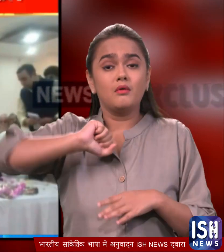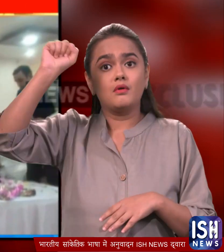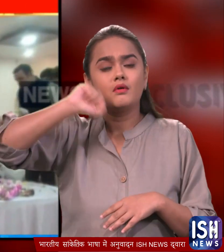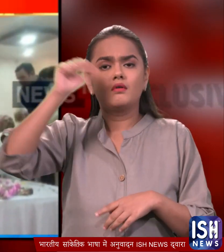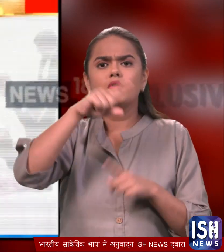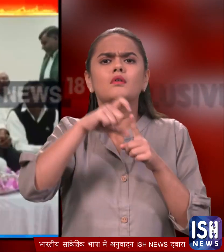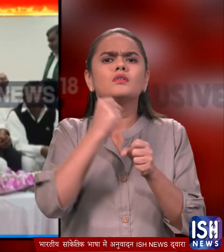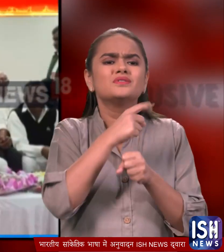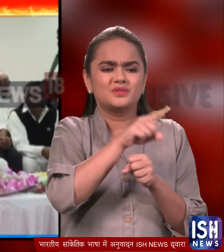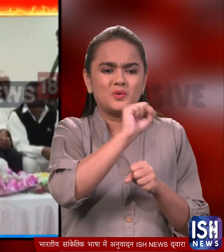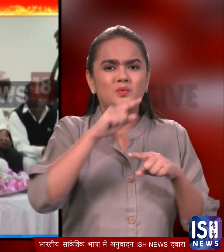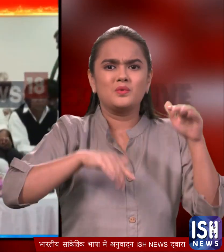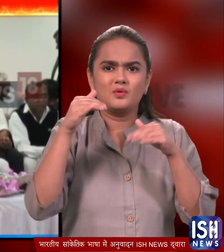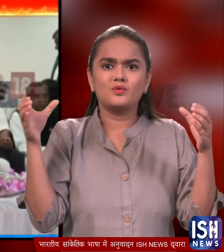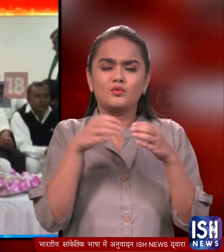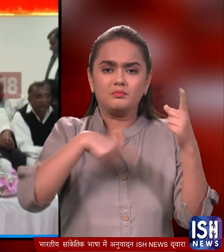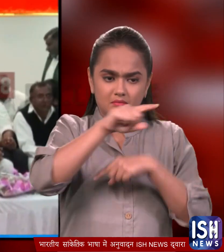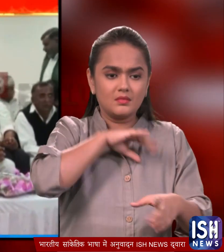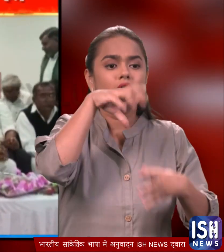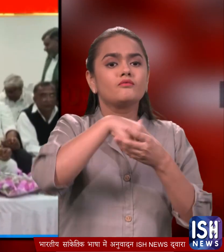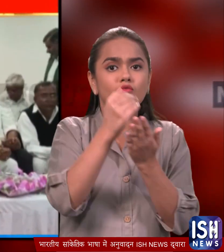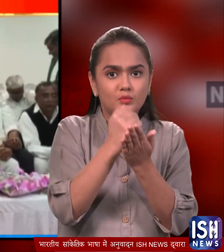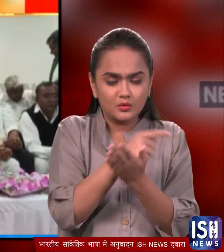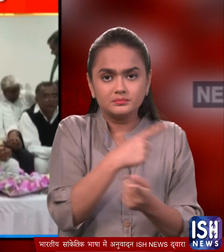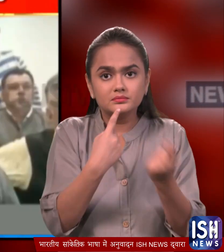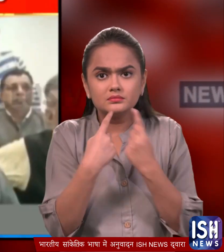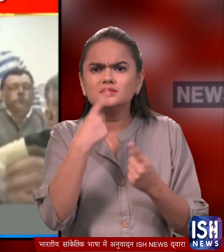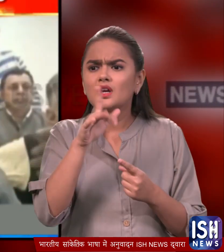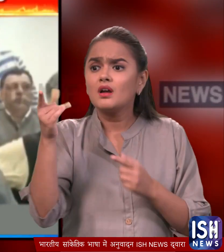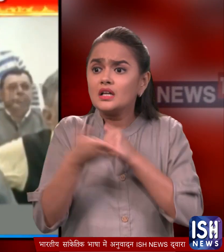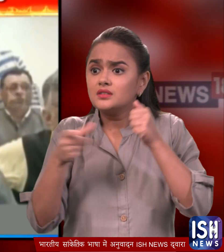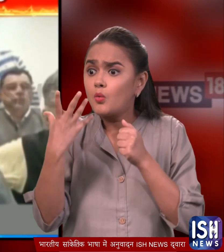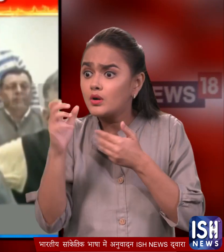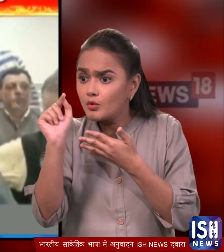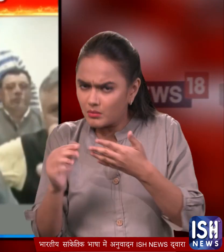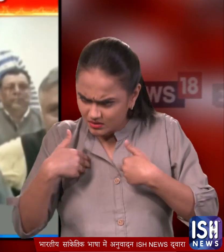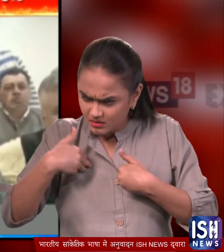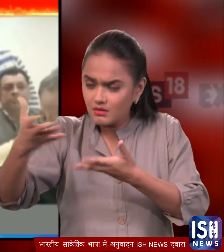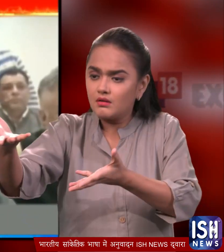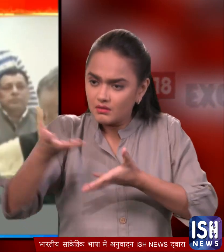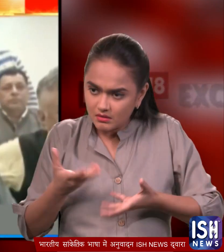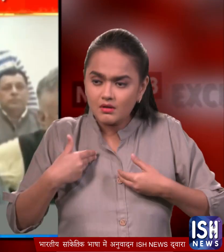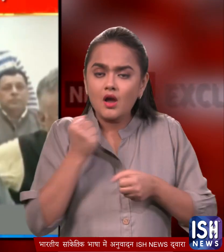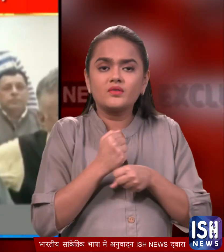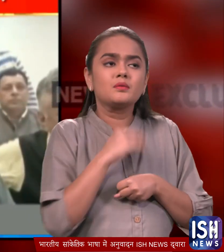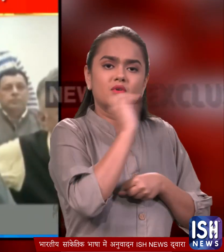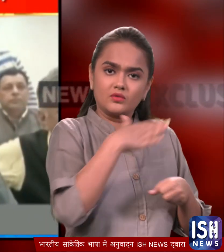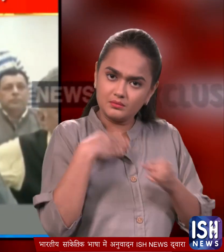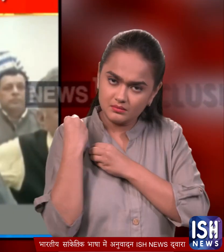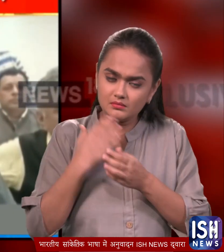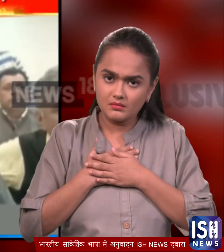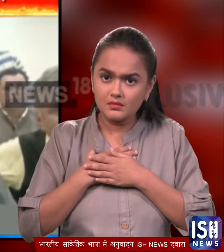विरोध के बीच ही दिग्विजय चौटाला पार्टी के कार्यक्रम में शामिल हुए और उन्होंने किसानों की मांगों को सरकार तक पहुंचाने का भरोसा दिया। अगर वो किसी बात